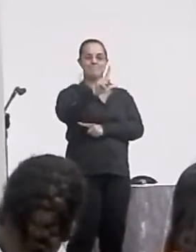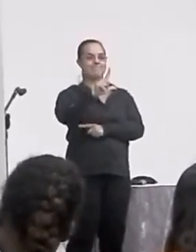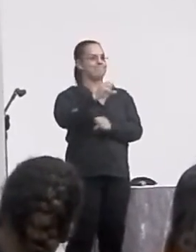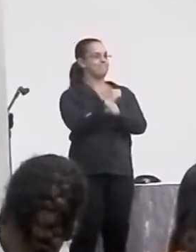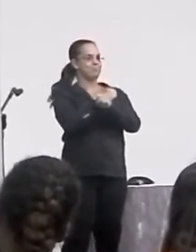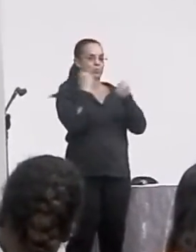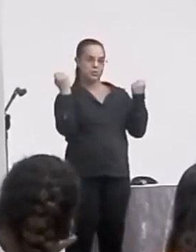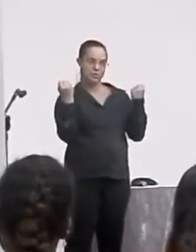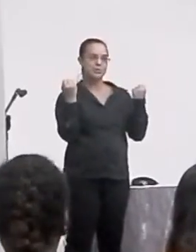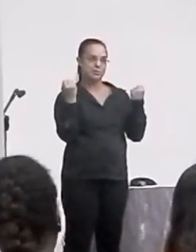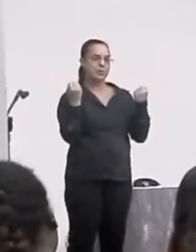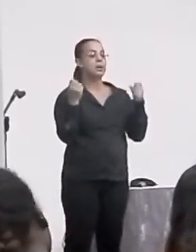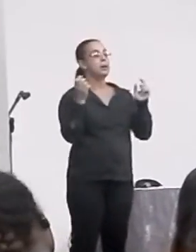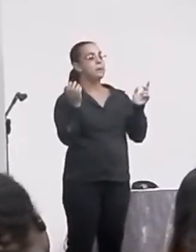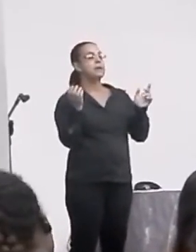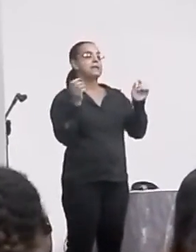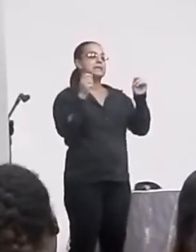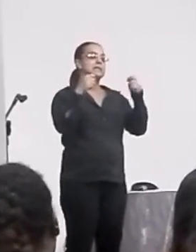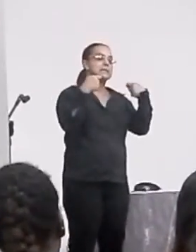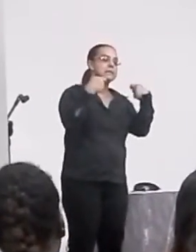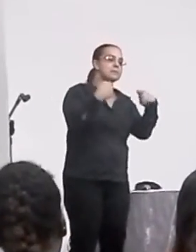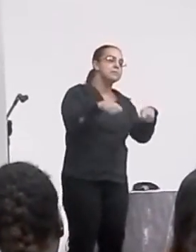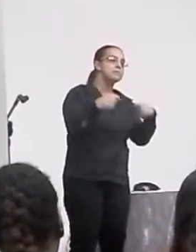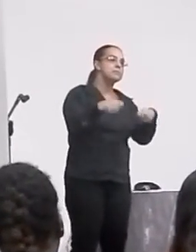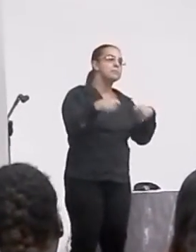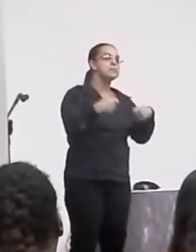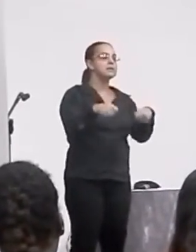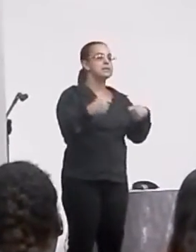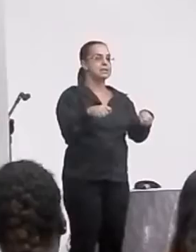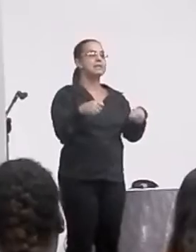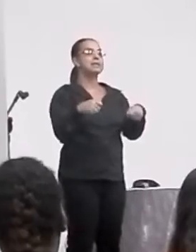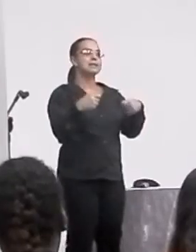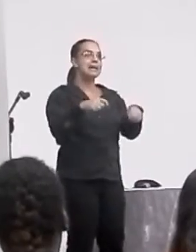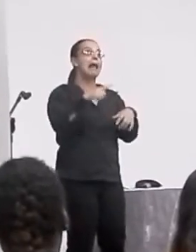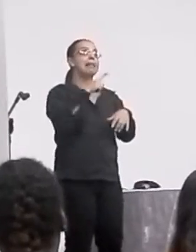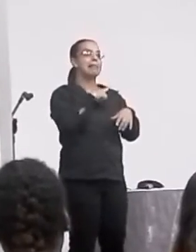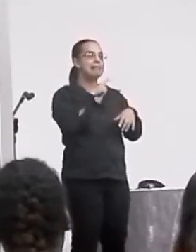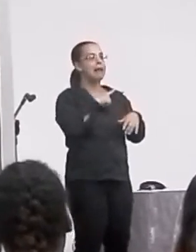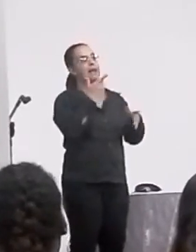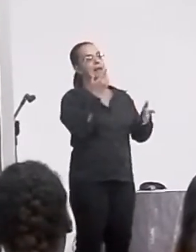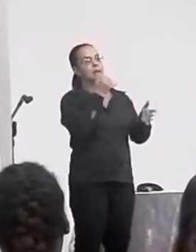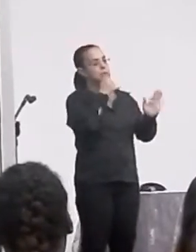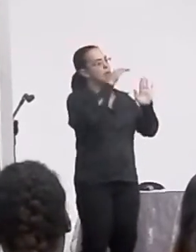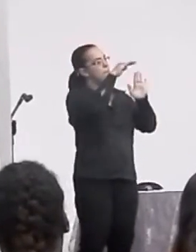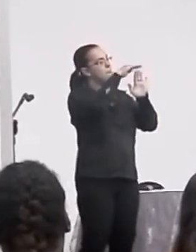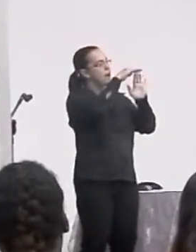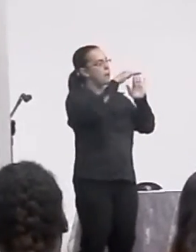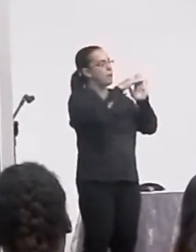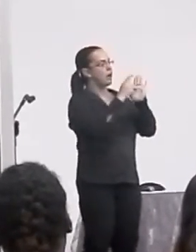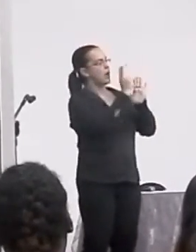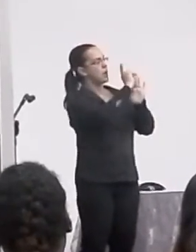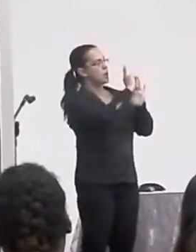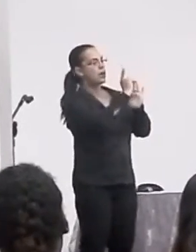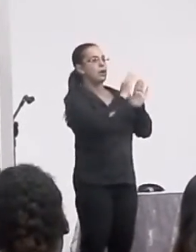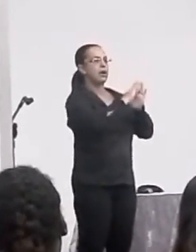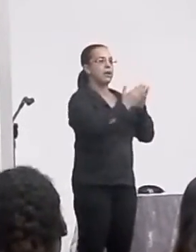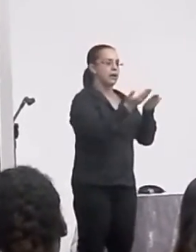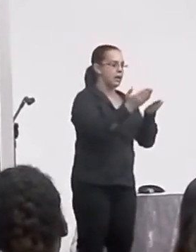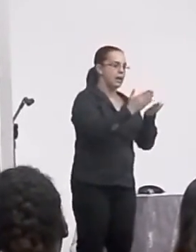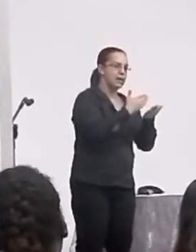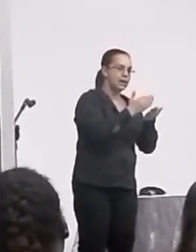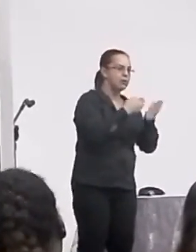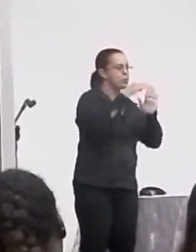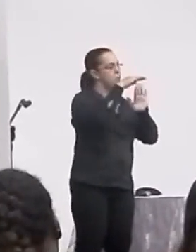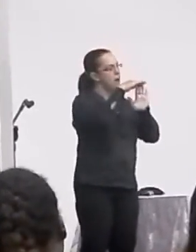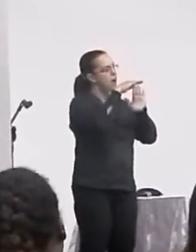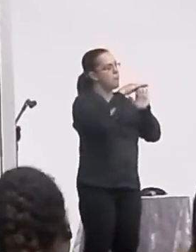ao mesmo tempo, é impossível hoje dizer que tem que ser uma lista de clássicos. Mas a obrigação de se expor